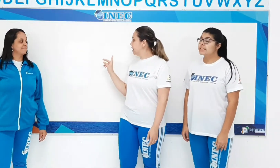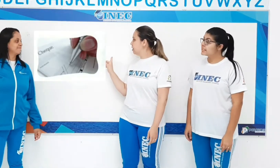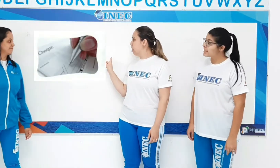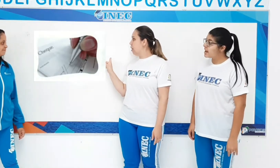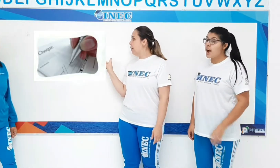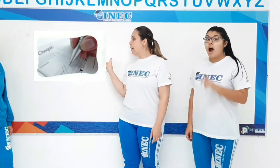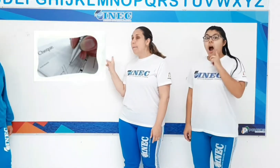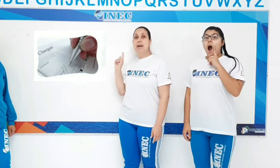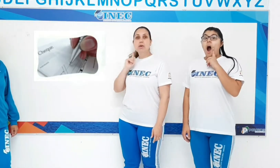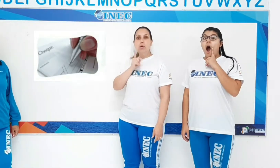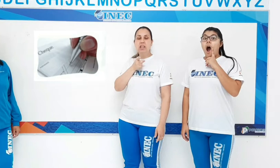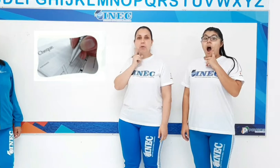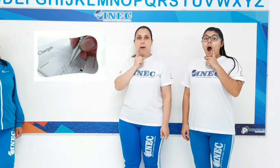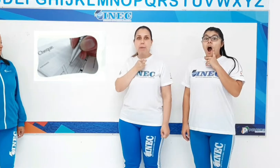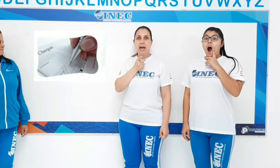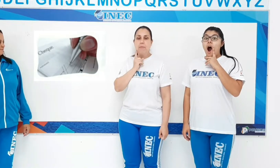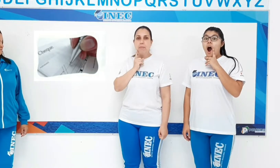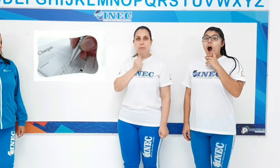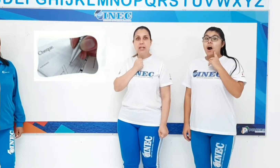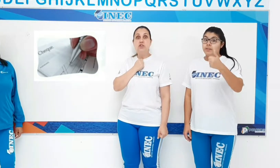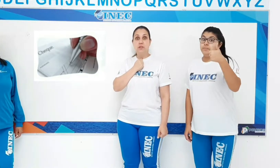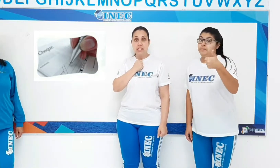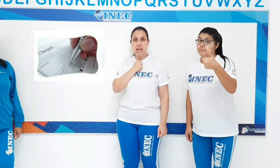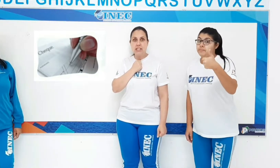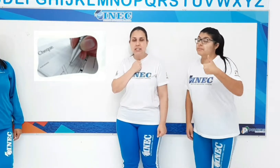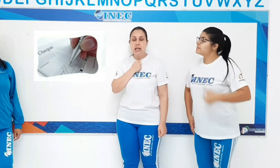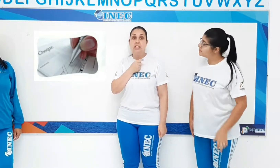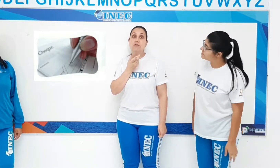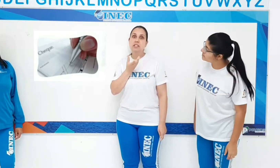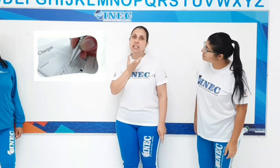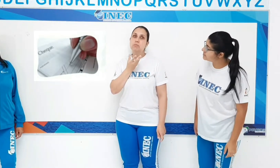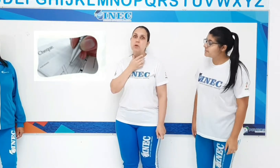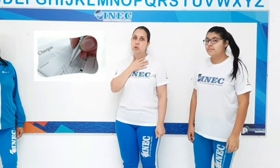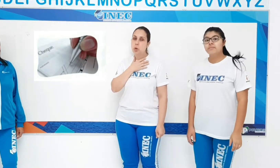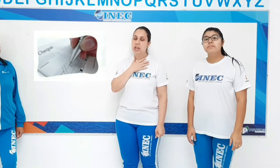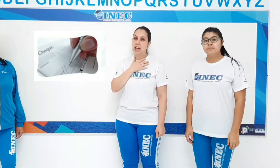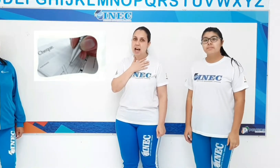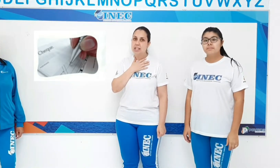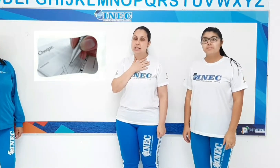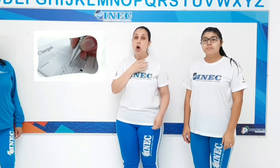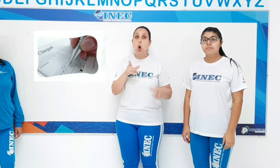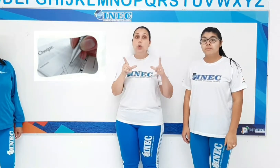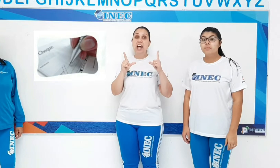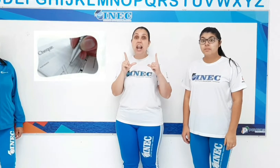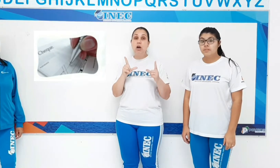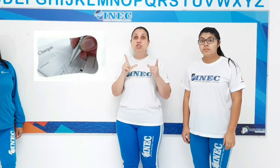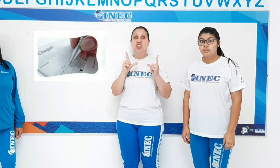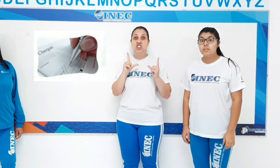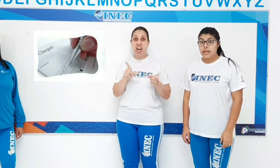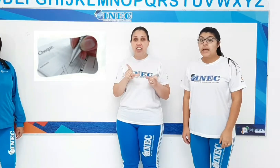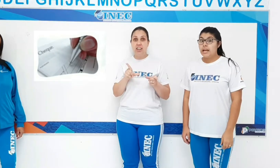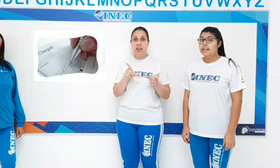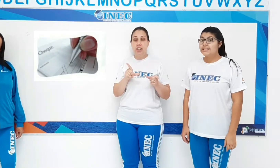Esse aqui, ó. Perguntem pro papai e pra mamãe de vocês se vocês possuem em casa um talão